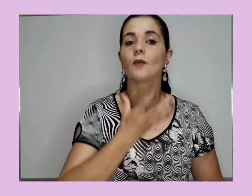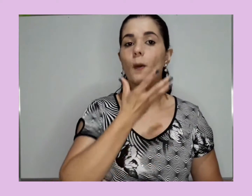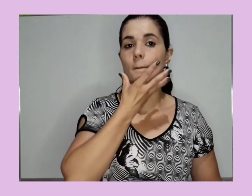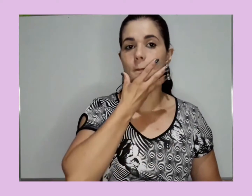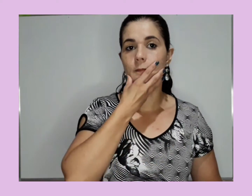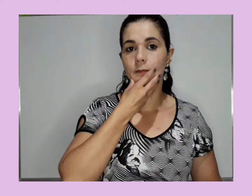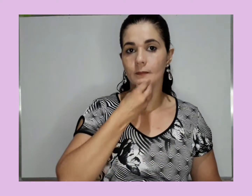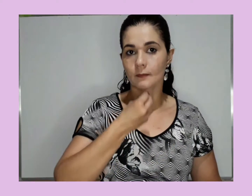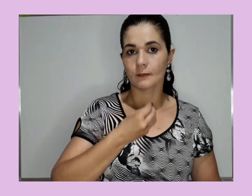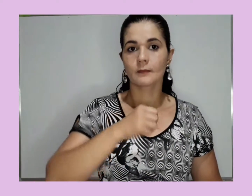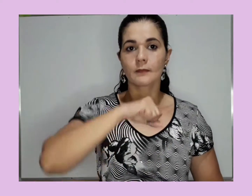ó.